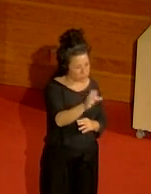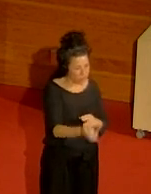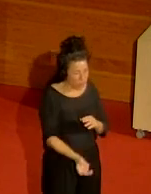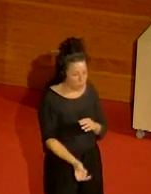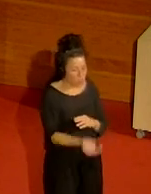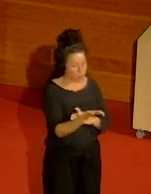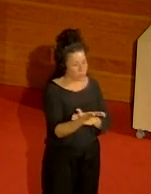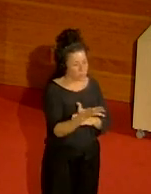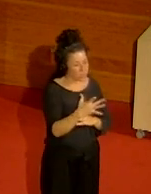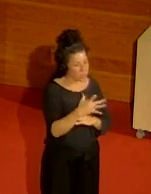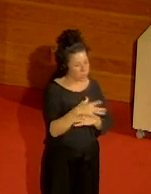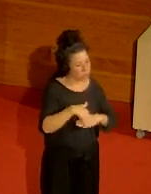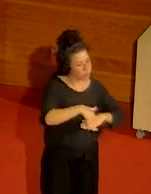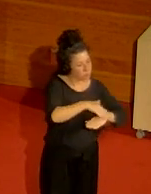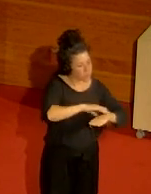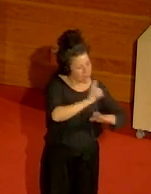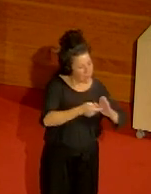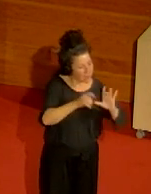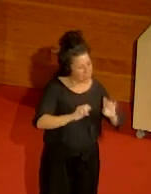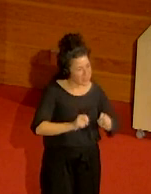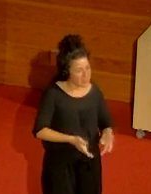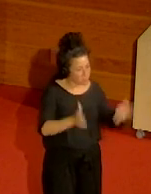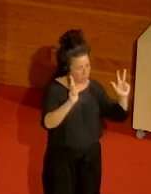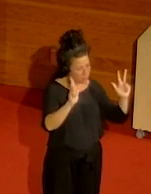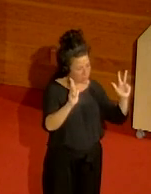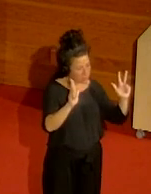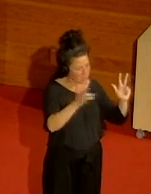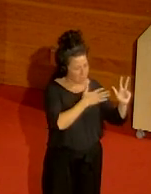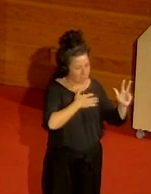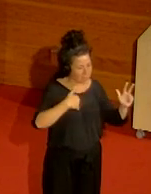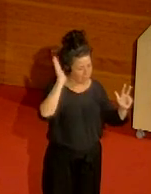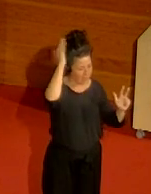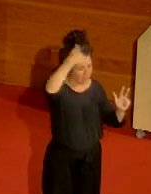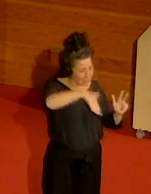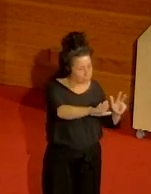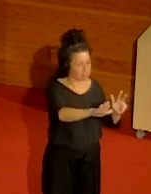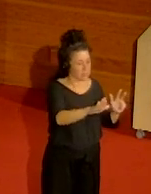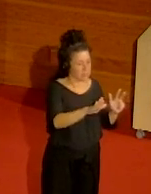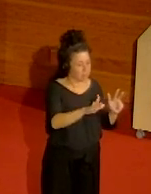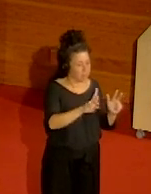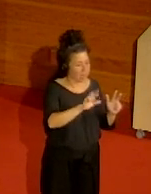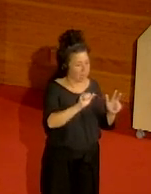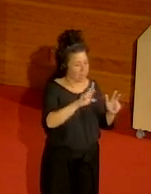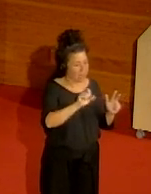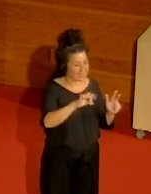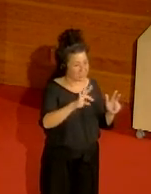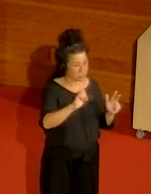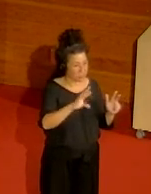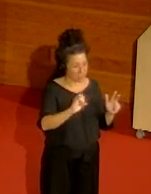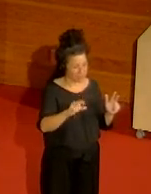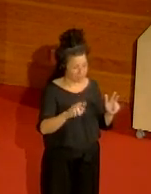bases democráticas y de hecho él tenía la idea de que sería una República aristocrática bueno no ha sucedido